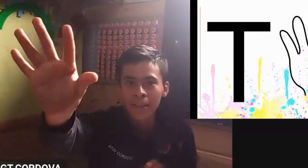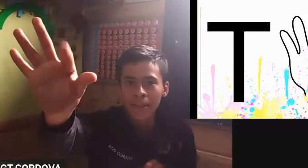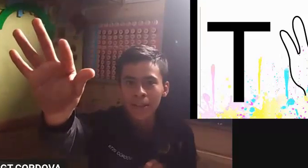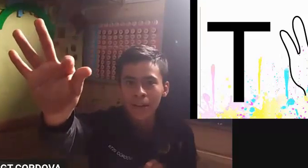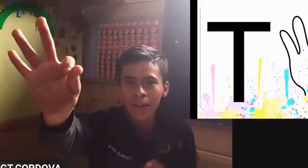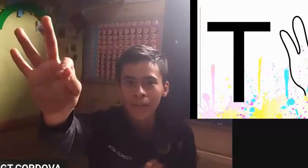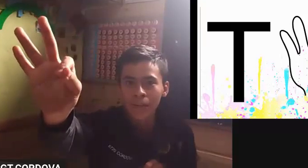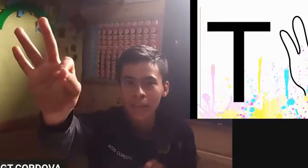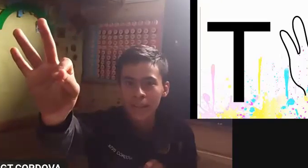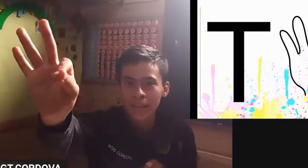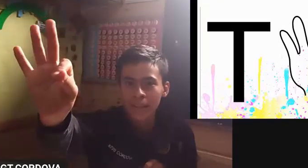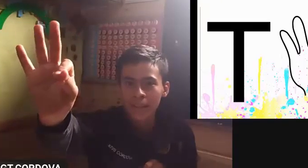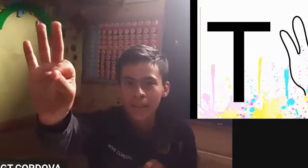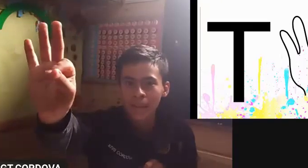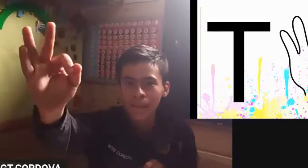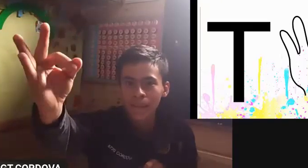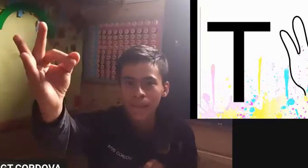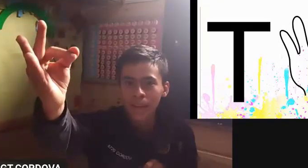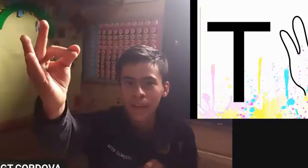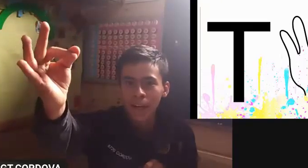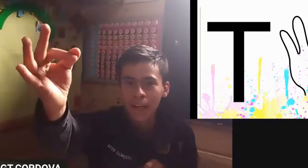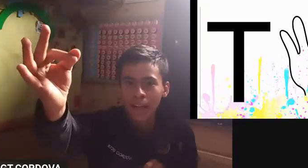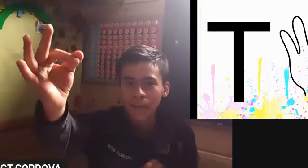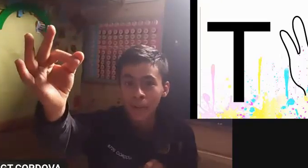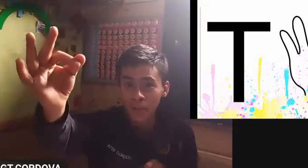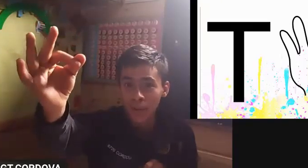dedo aqui, ó. Enquanto esse aqui é o nosso F,